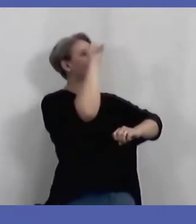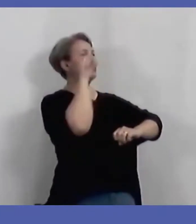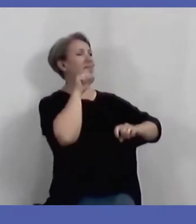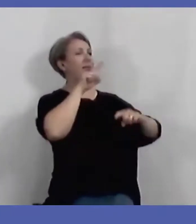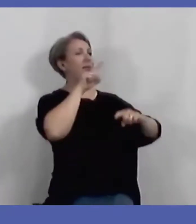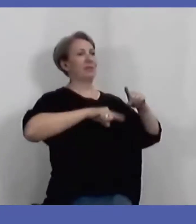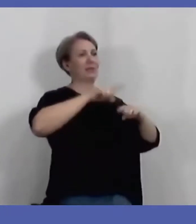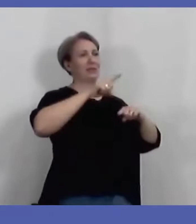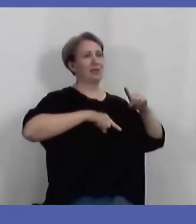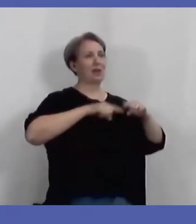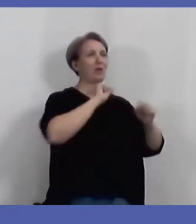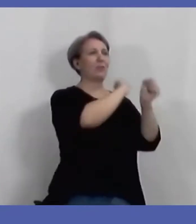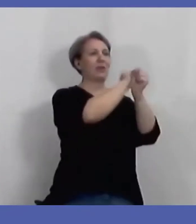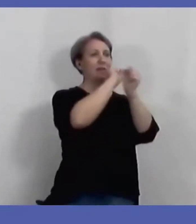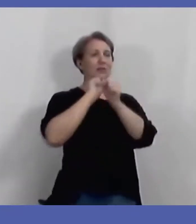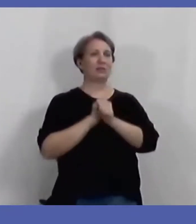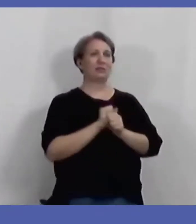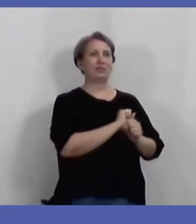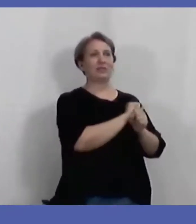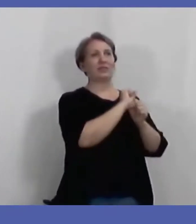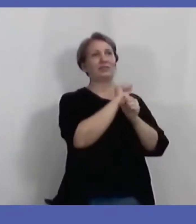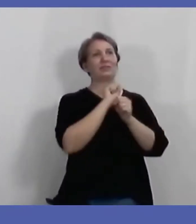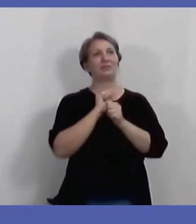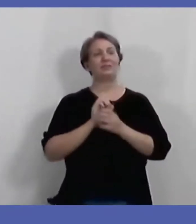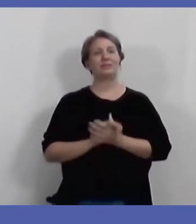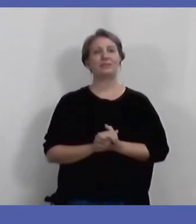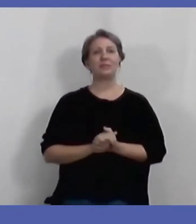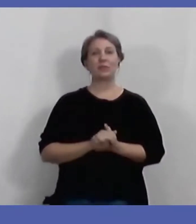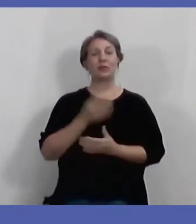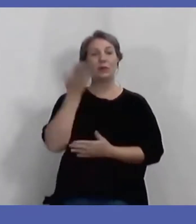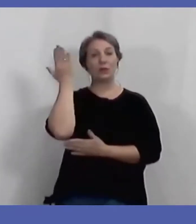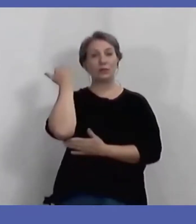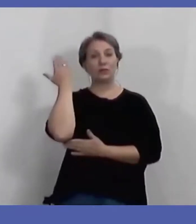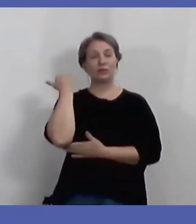para construção. No Antigo Testamento se